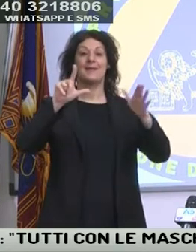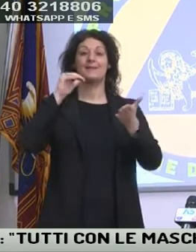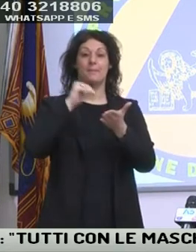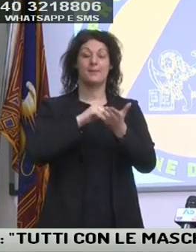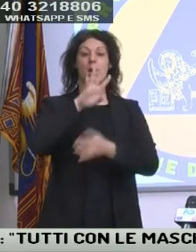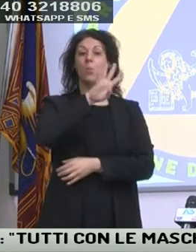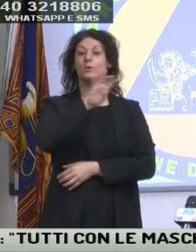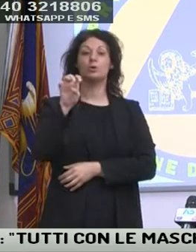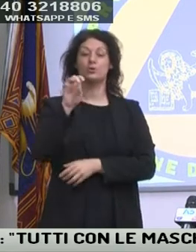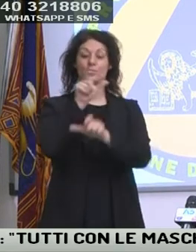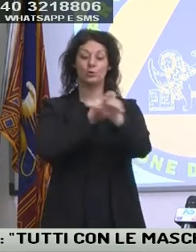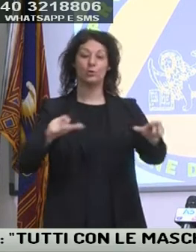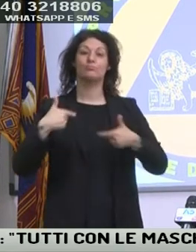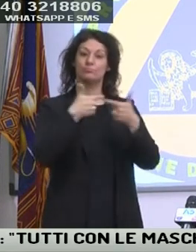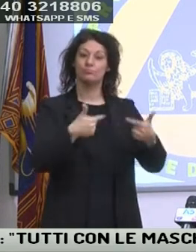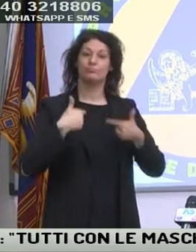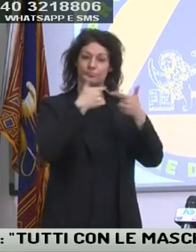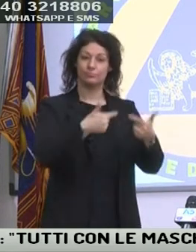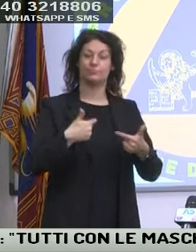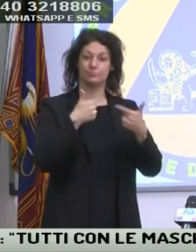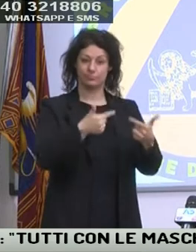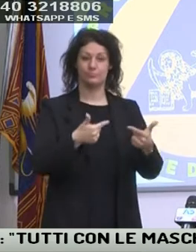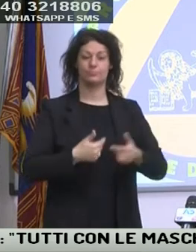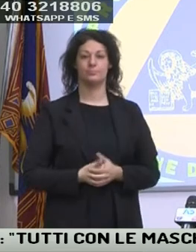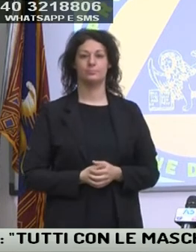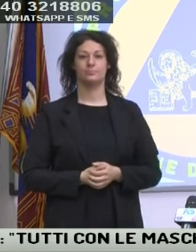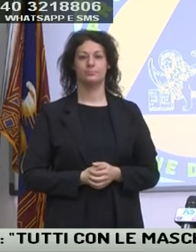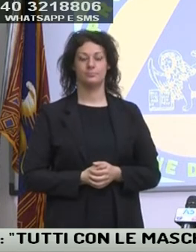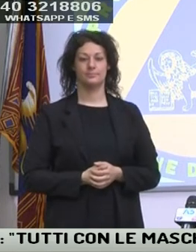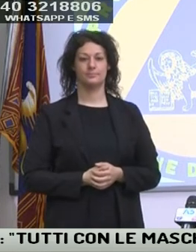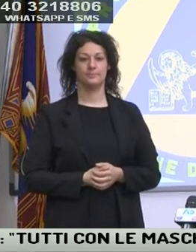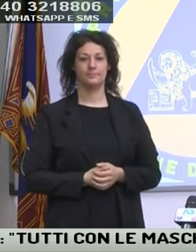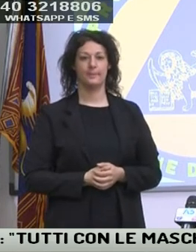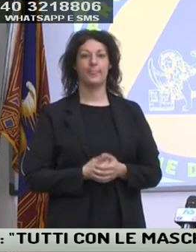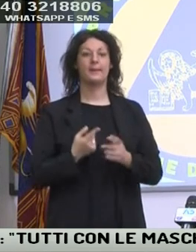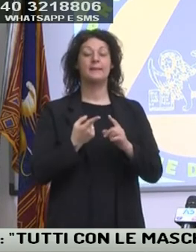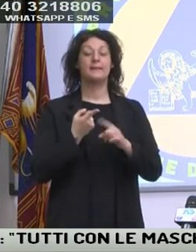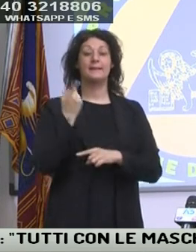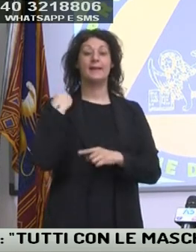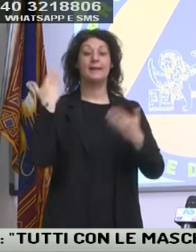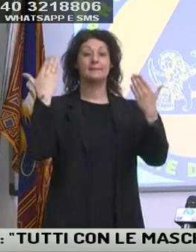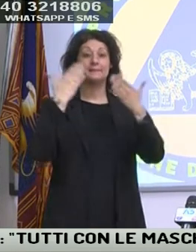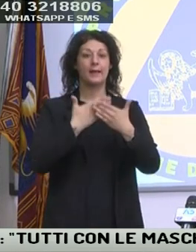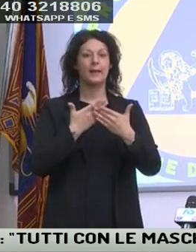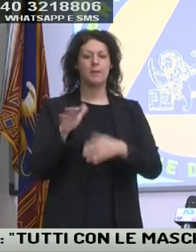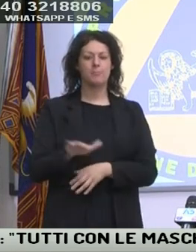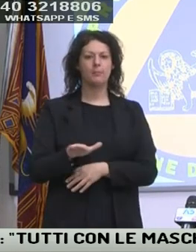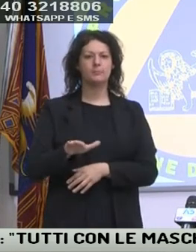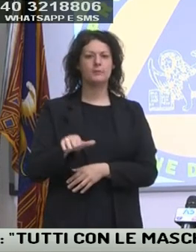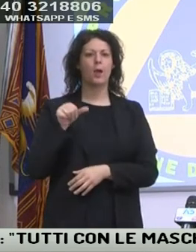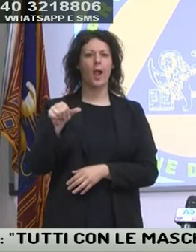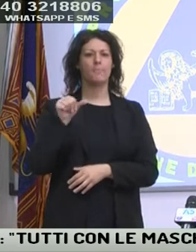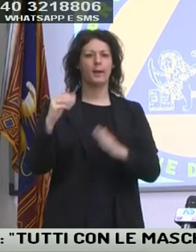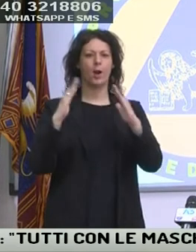37.400 donatori, 57 milioni e 37.400 donatori. Ieri sera mi ha suonato il campanello un bimbo,